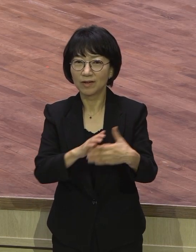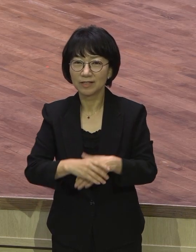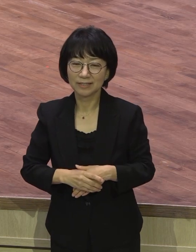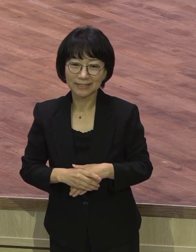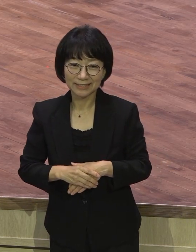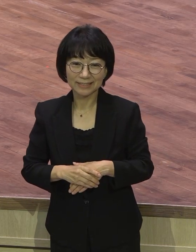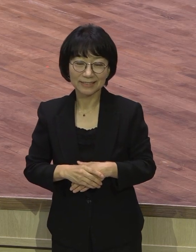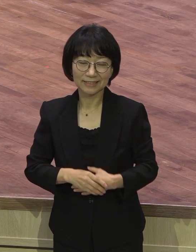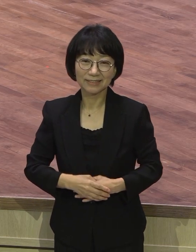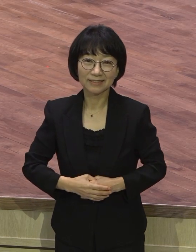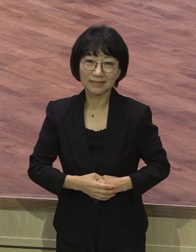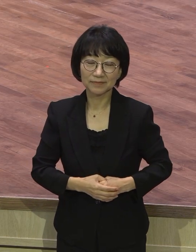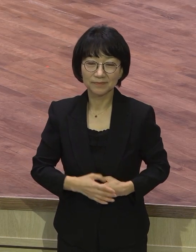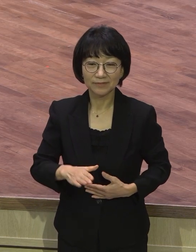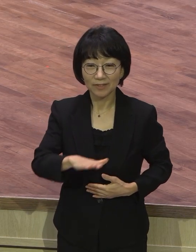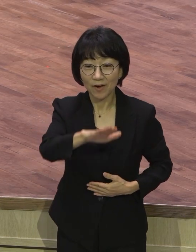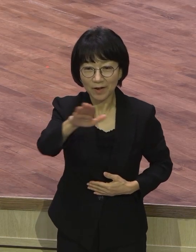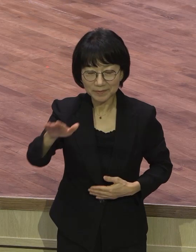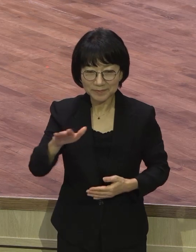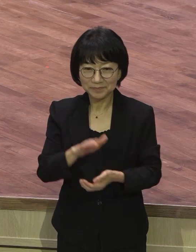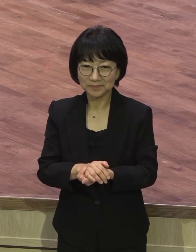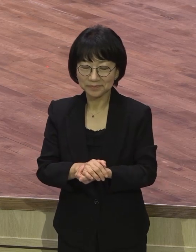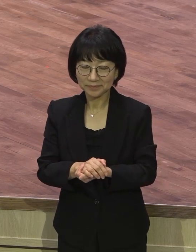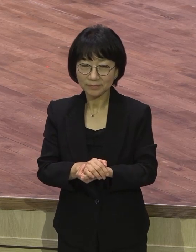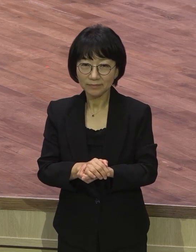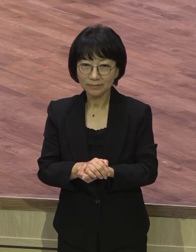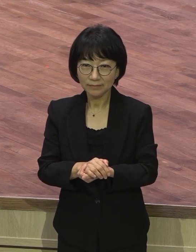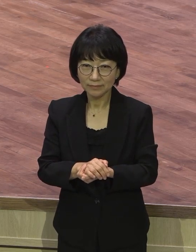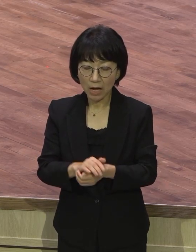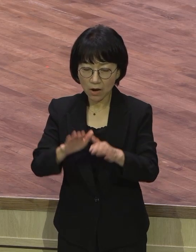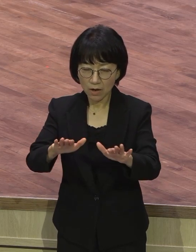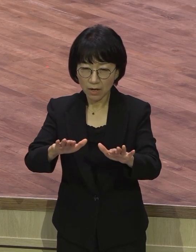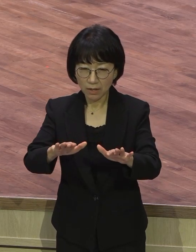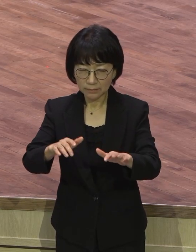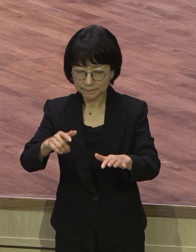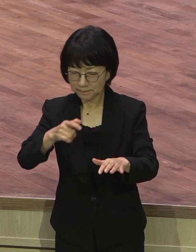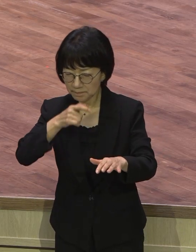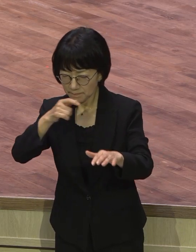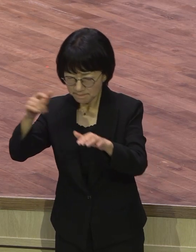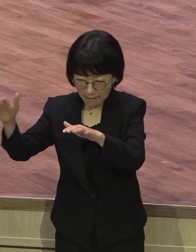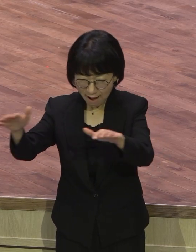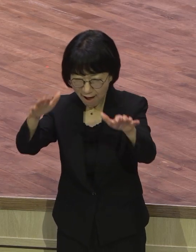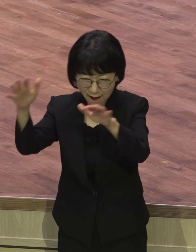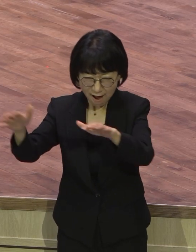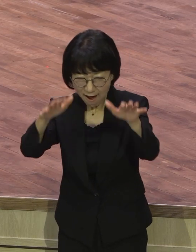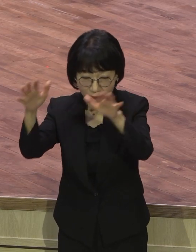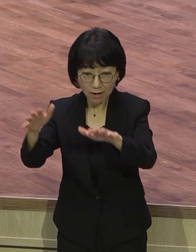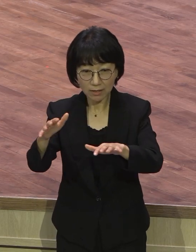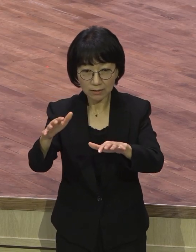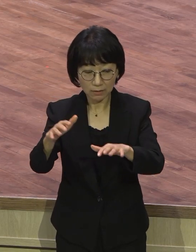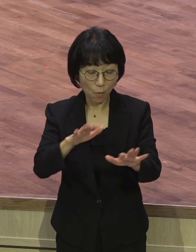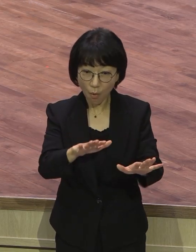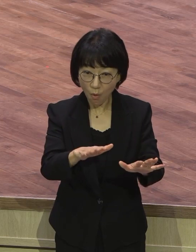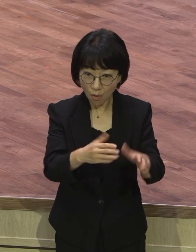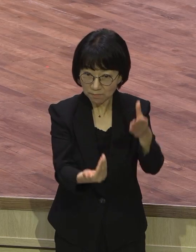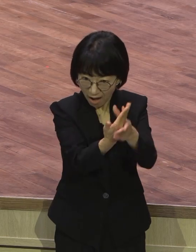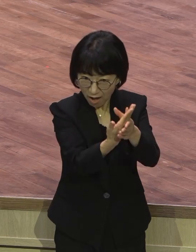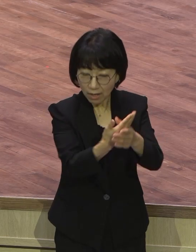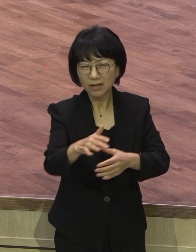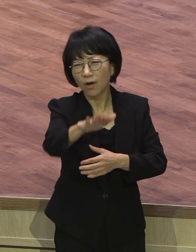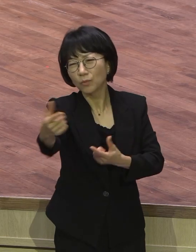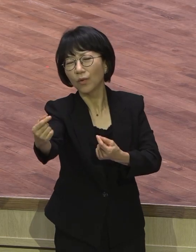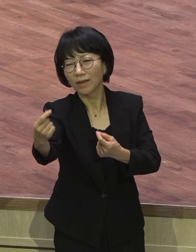여러분이 영의 길을 여시길 바랍니다. 큰 풍랑이 닥치게 돼 있어요. 누구나 다 많이